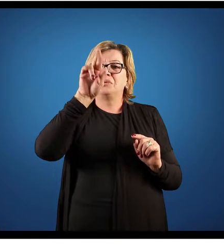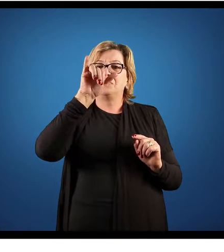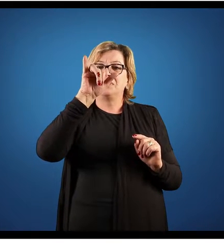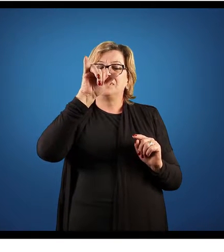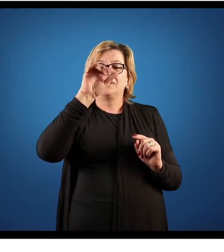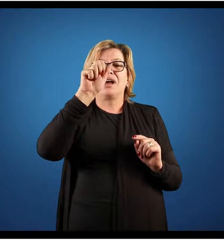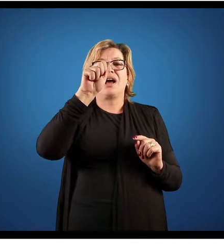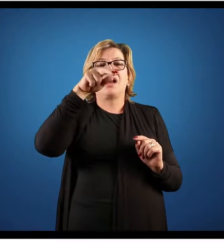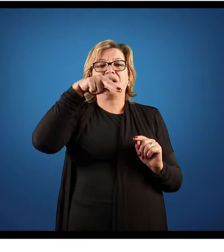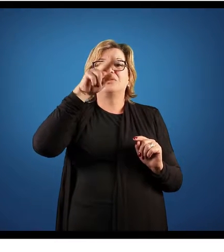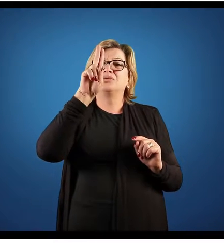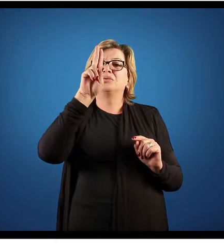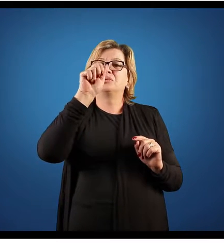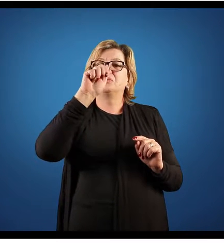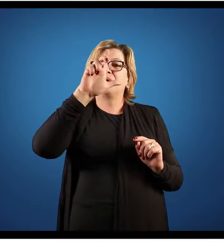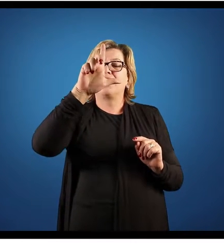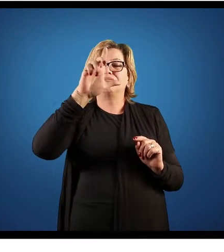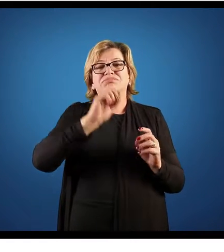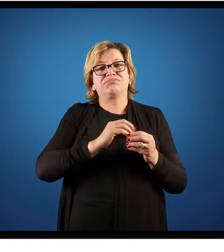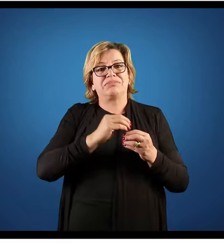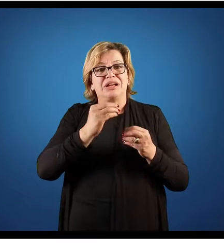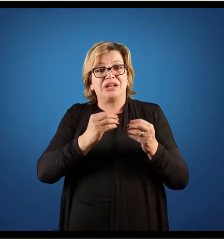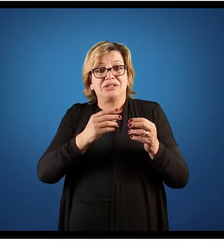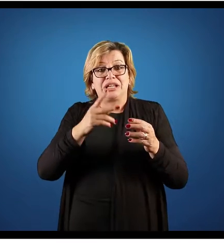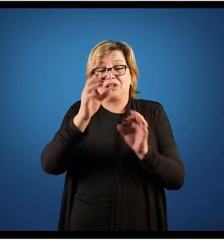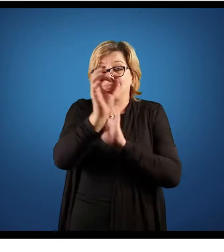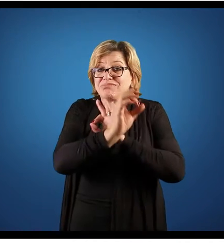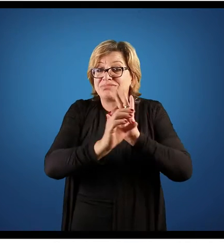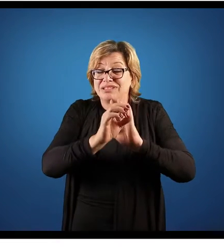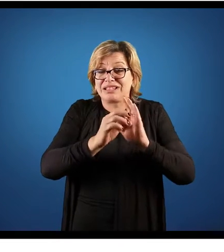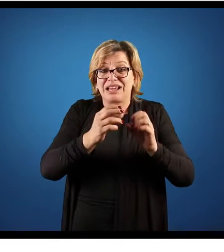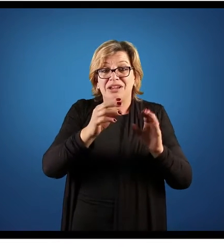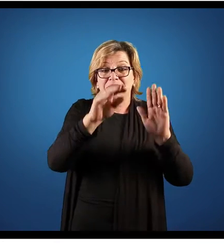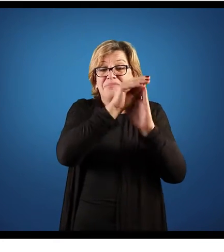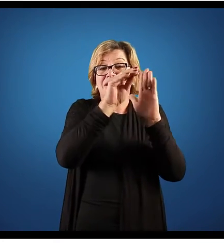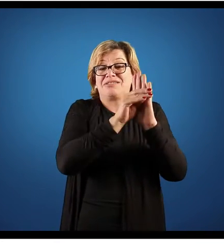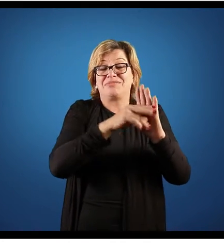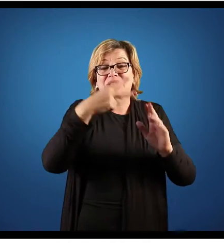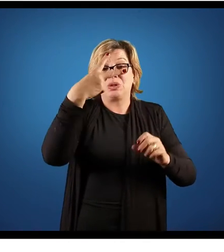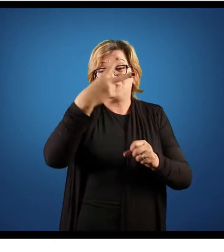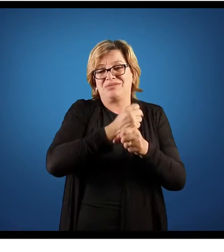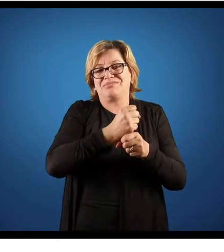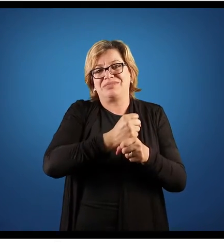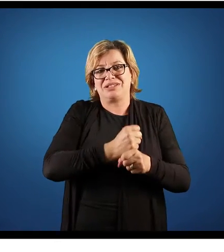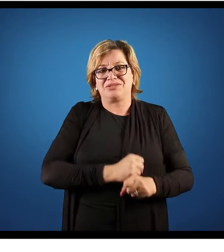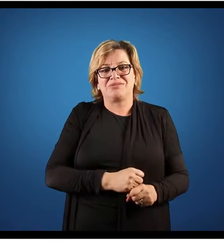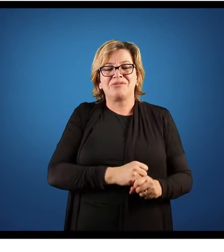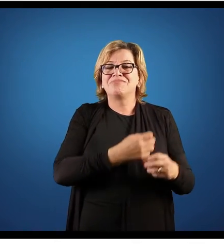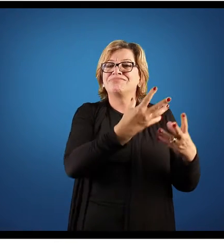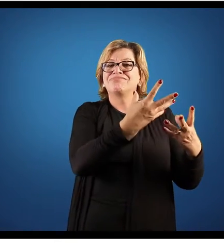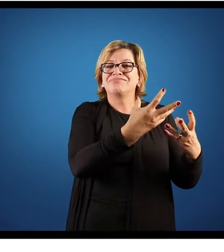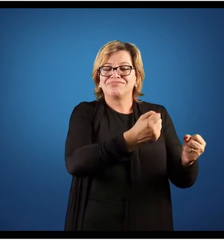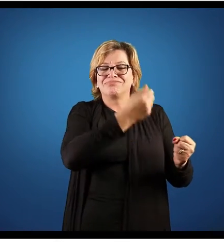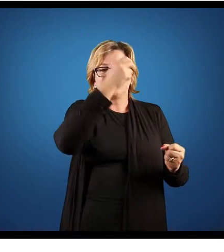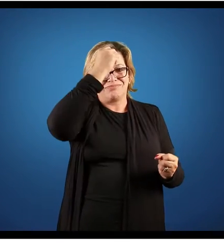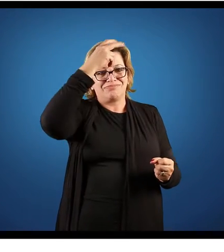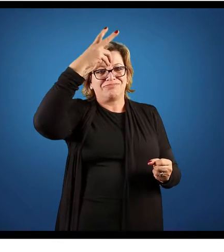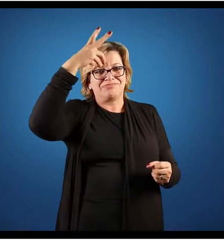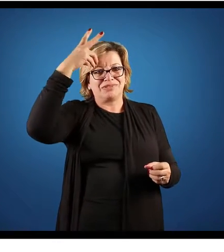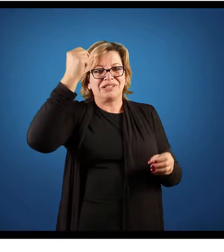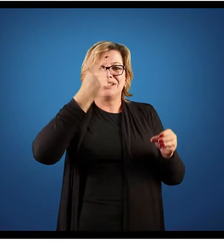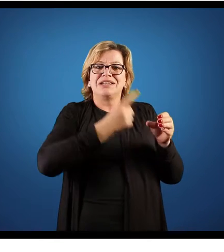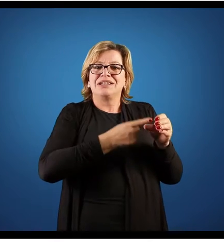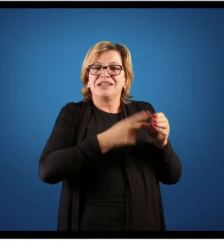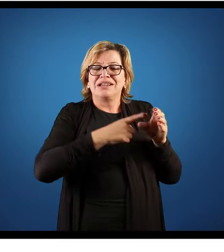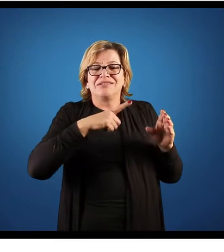recursos nos próximos dois anos então quando você a neve assumiu a prefeitura de uma cidade está um exemplo também tem um